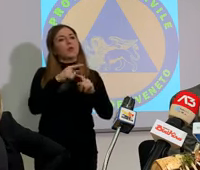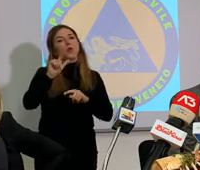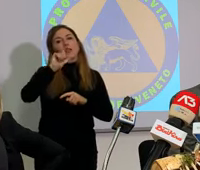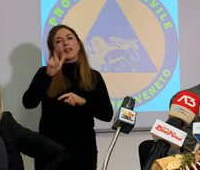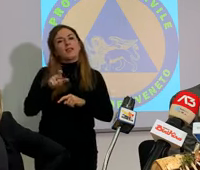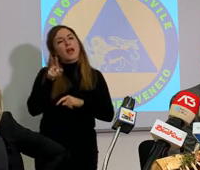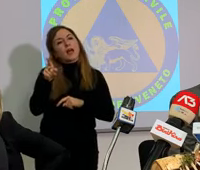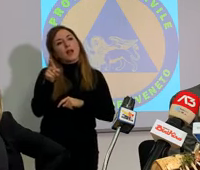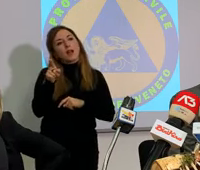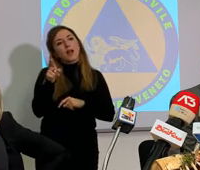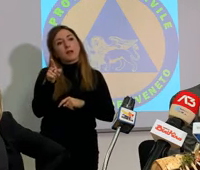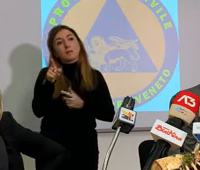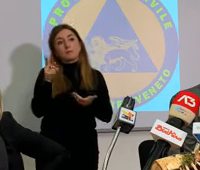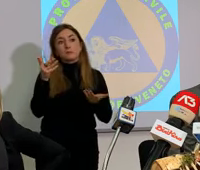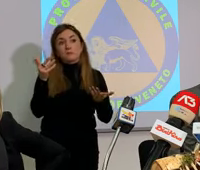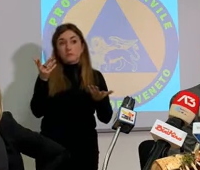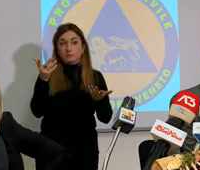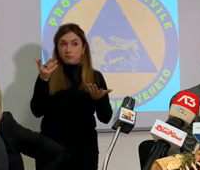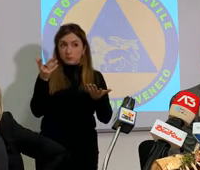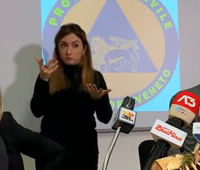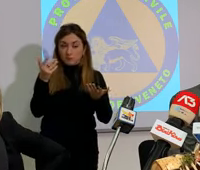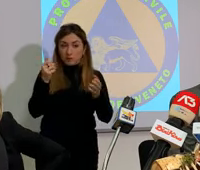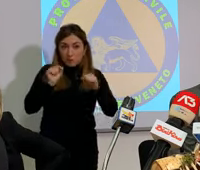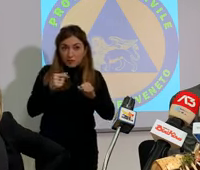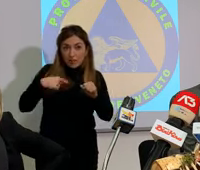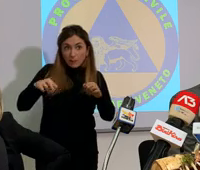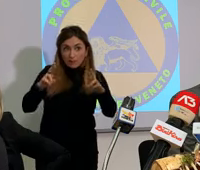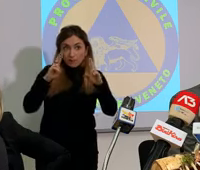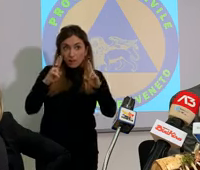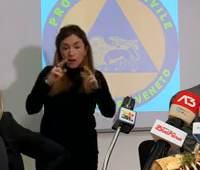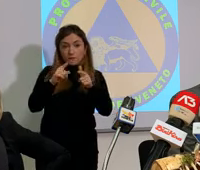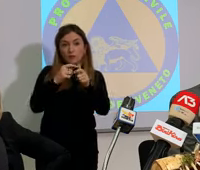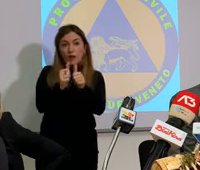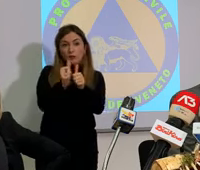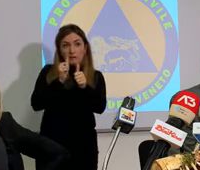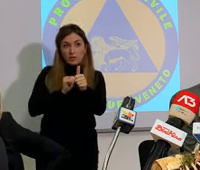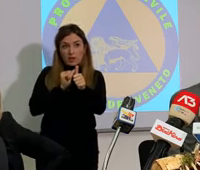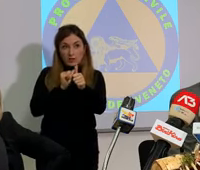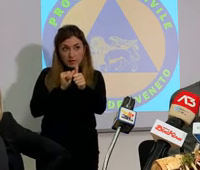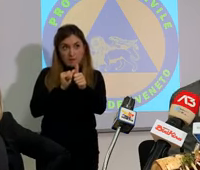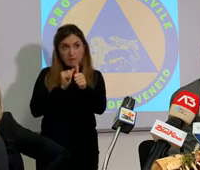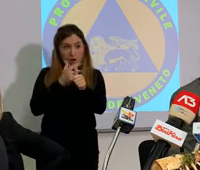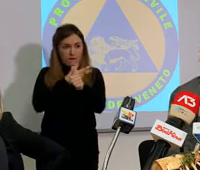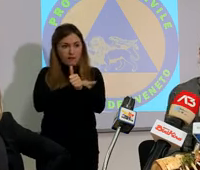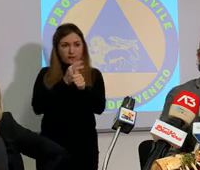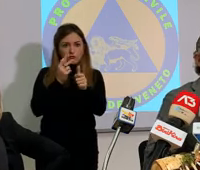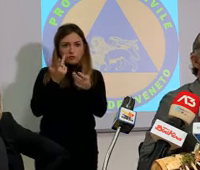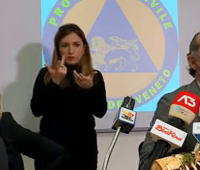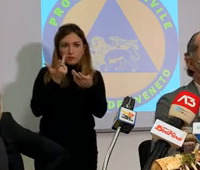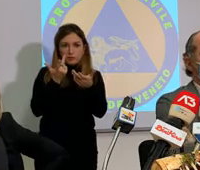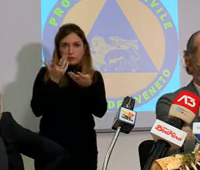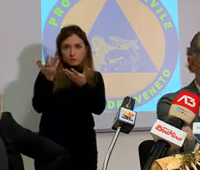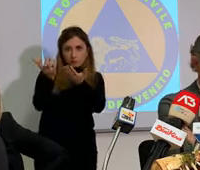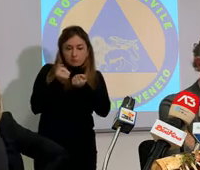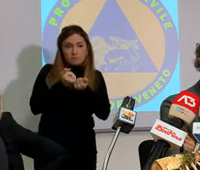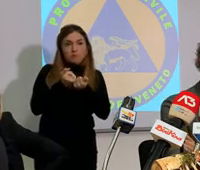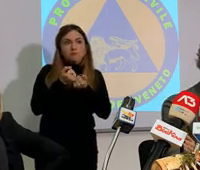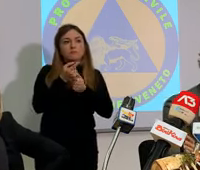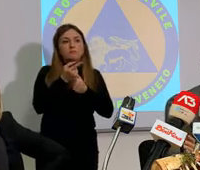essere inserita quindi prima di gennaio nell'arrivo dei vaccini e le chiedo